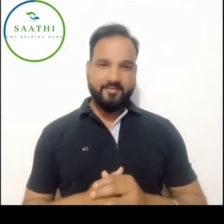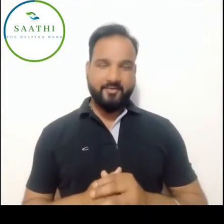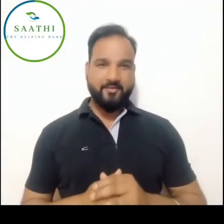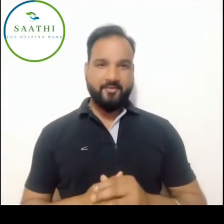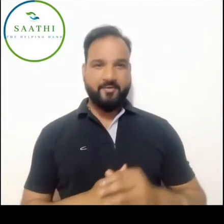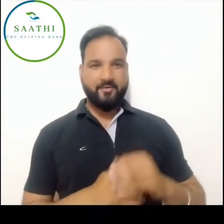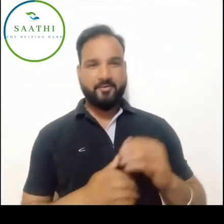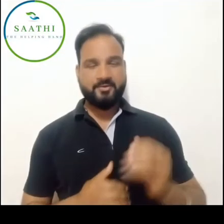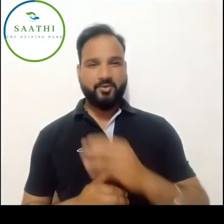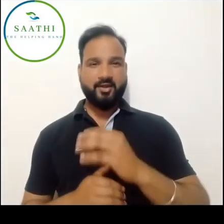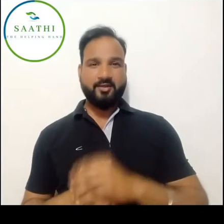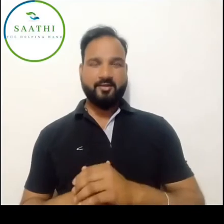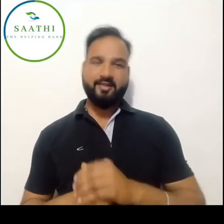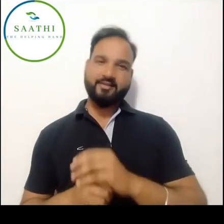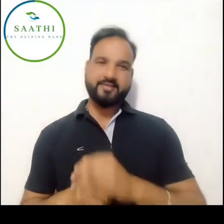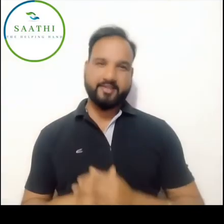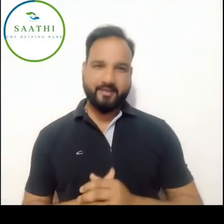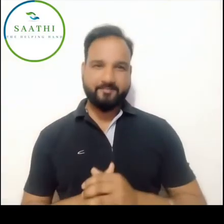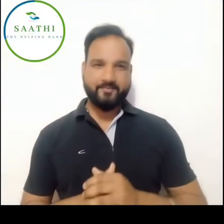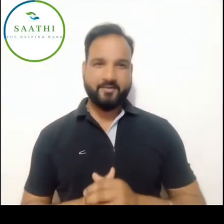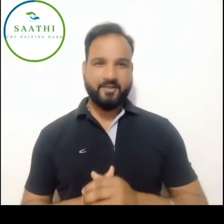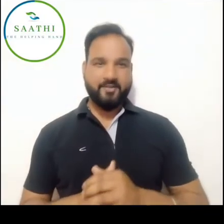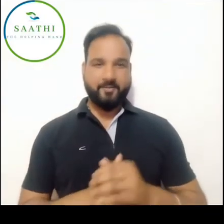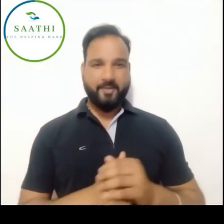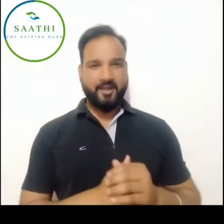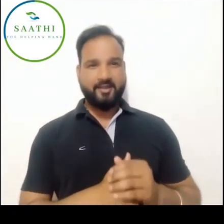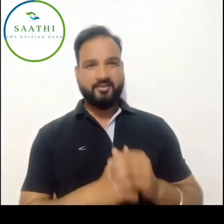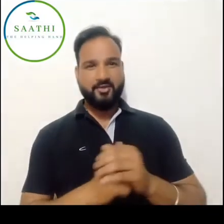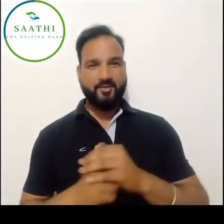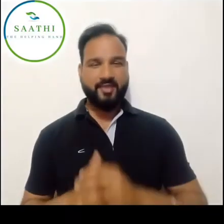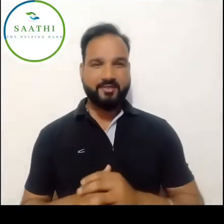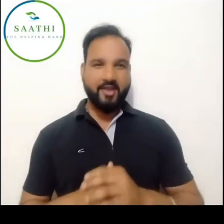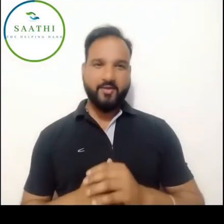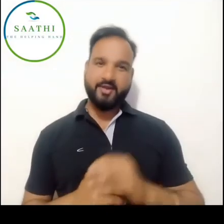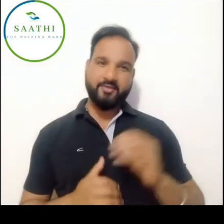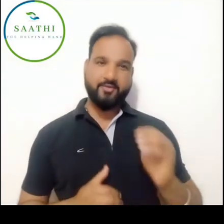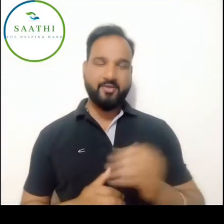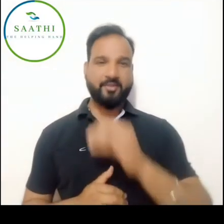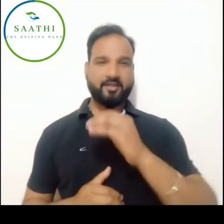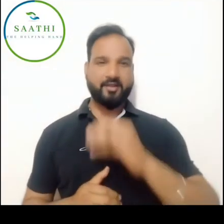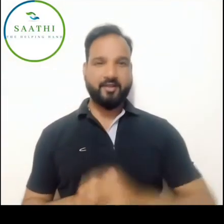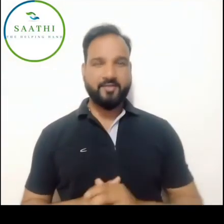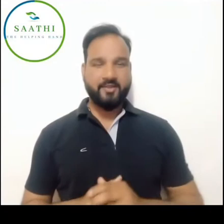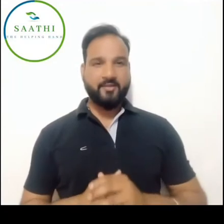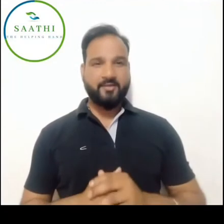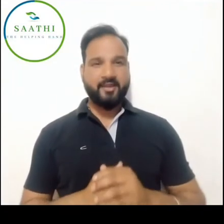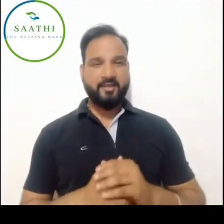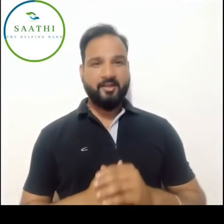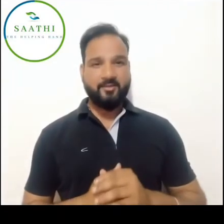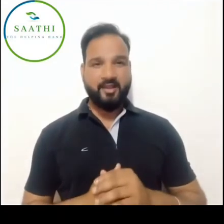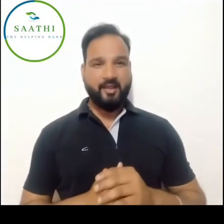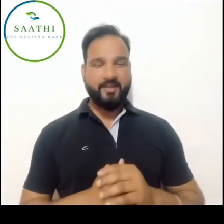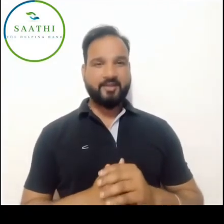व्यक्ति उस ओर निरंतर चलता रहा, तो पहाड़ी की चोटी को देखता और निरंतर उसकी ओर बढ़ता रहा और